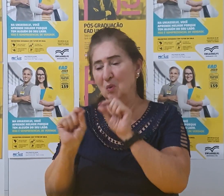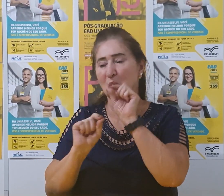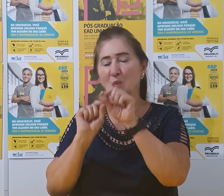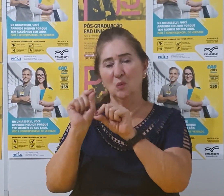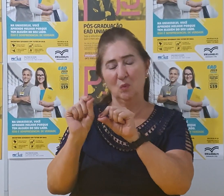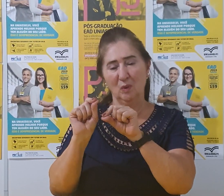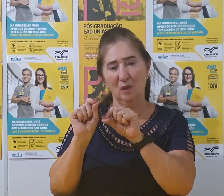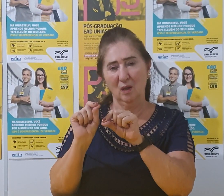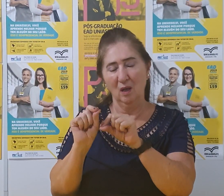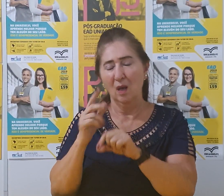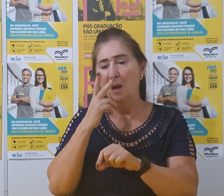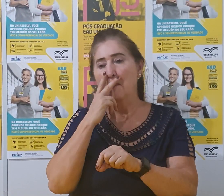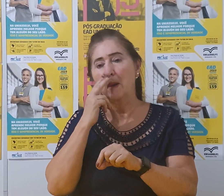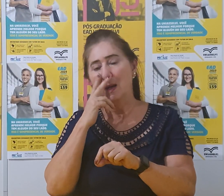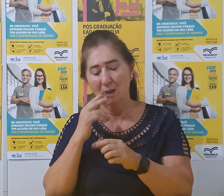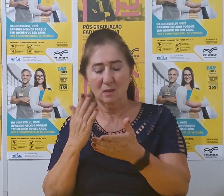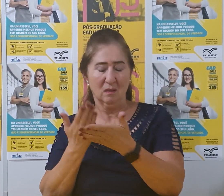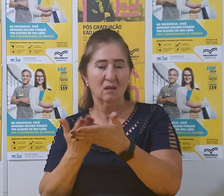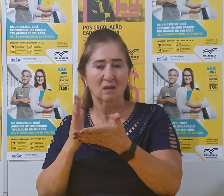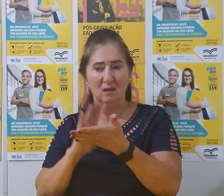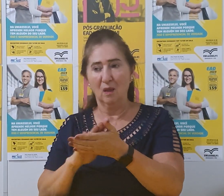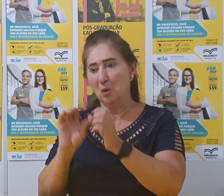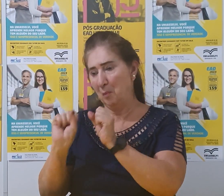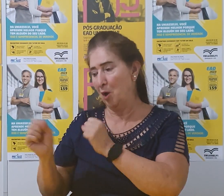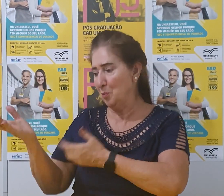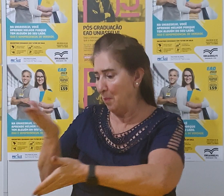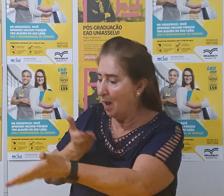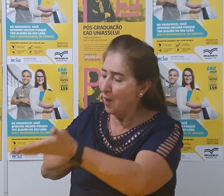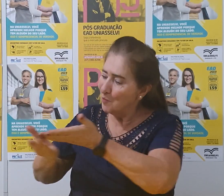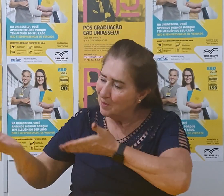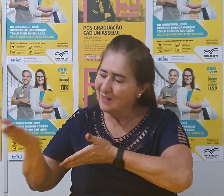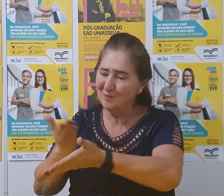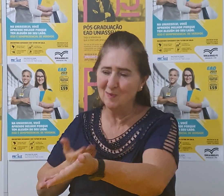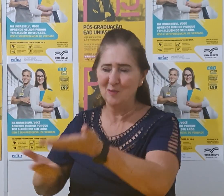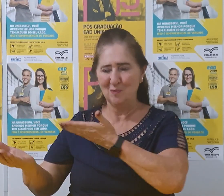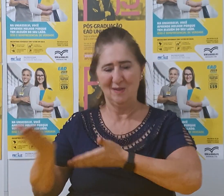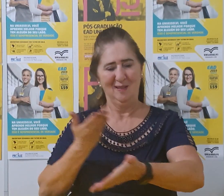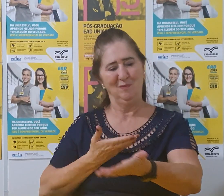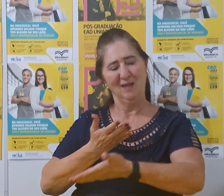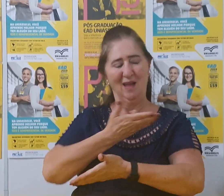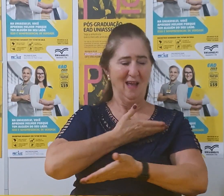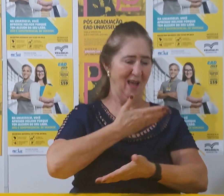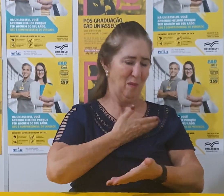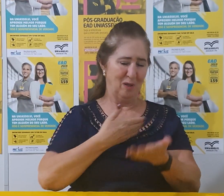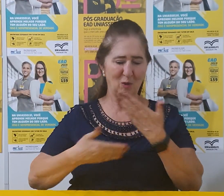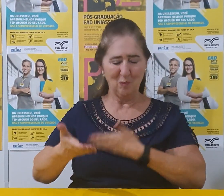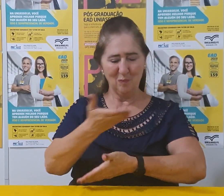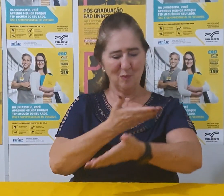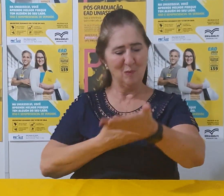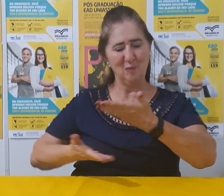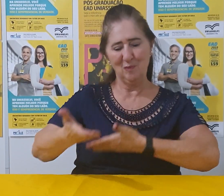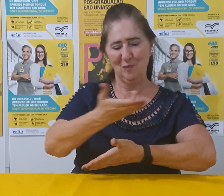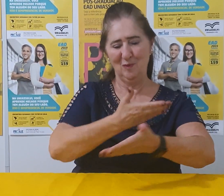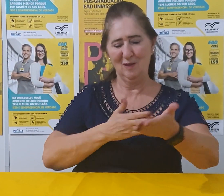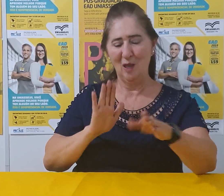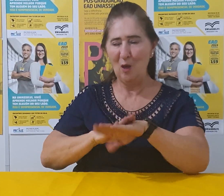com o intérprete pode até falar com os amigos. A maior dificuldade que o fez desanimar de estudar foi ler